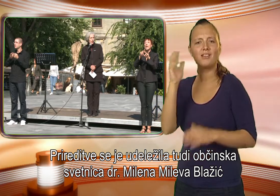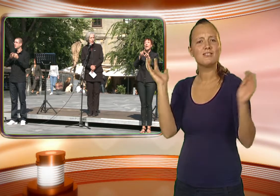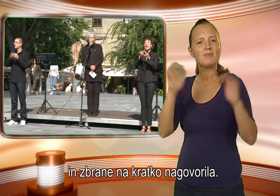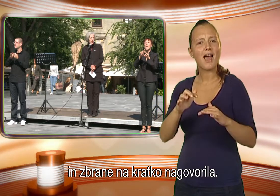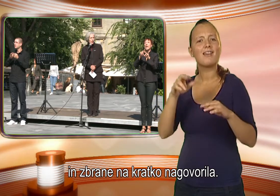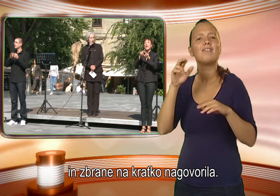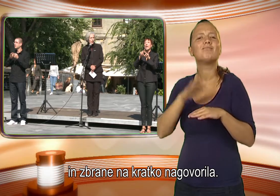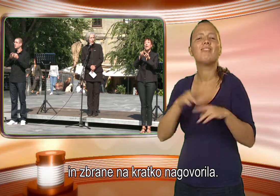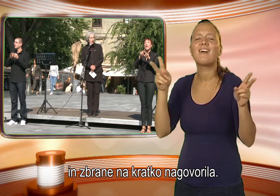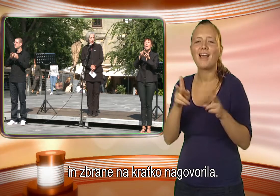nagovorila.